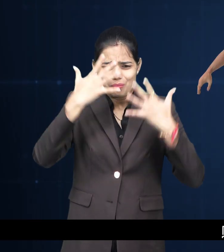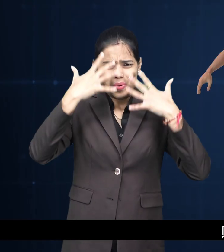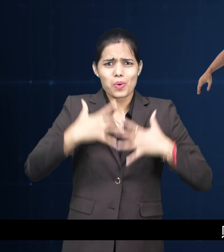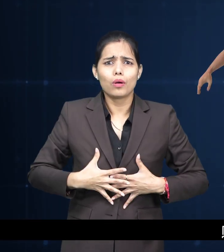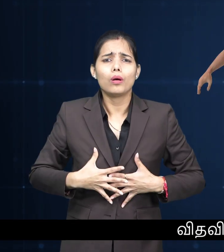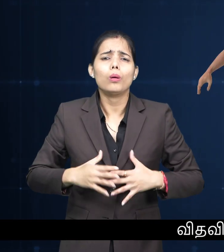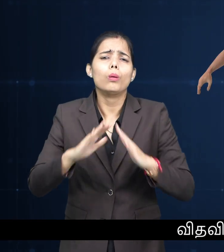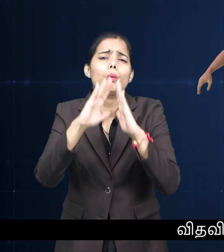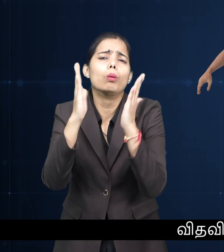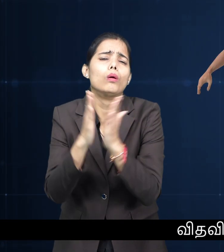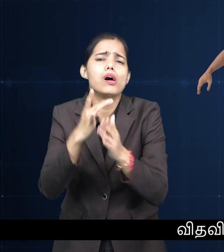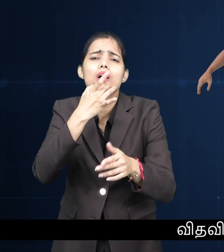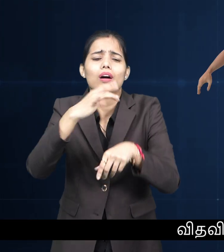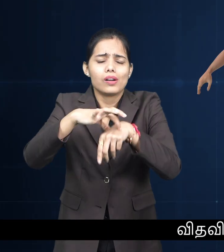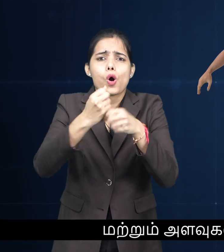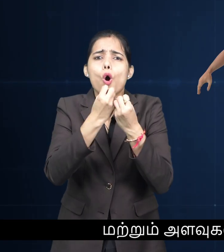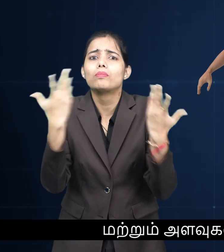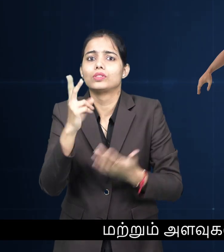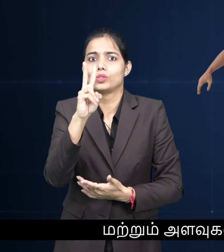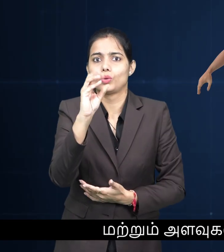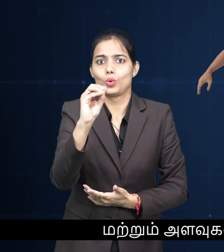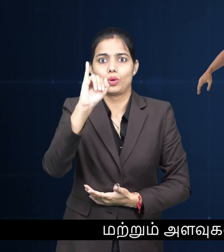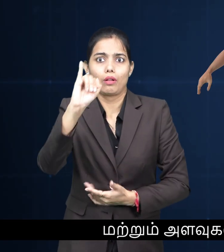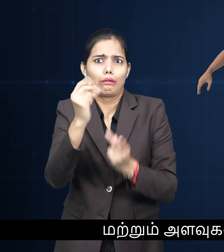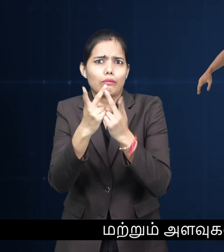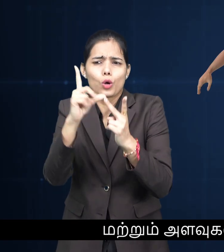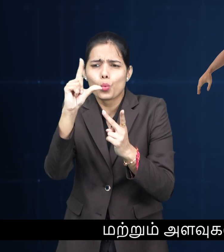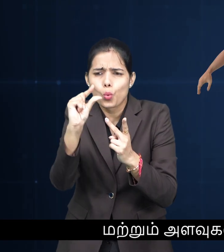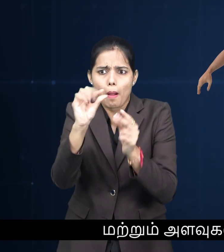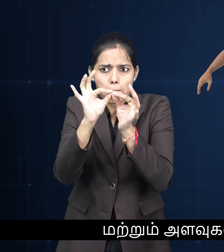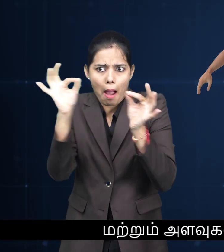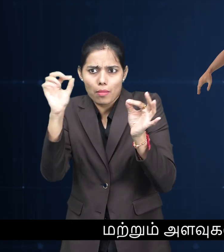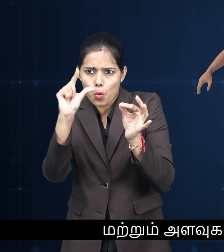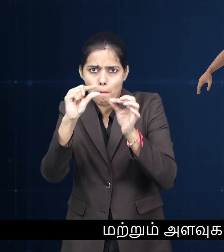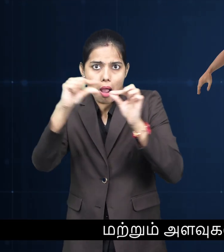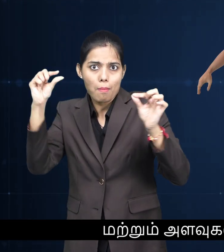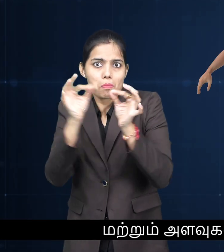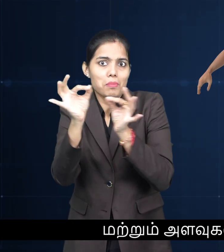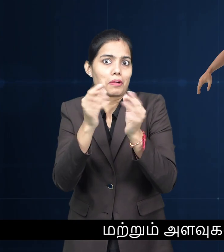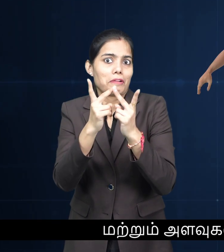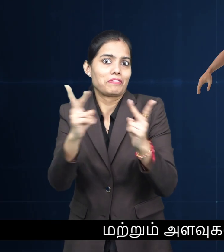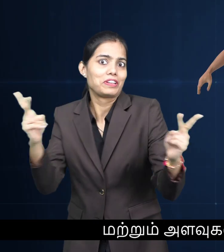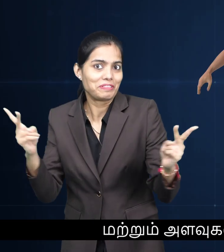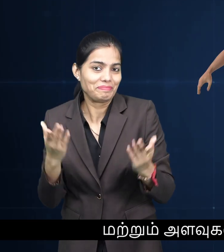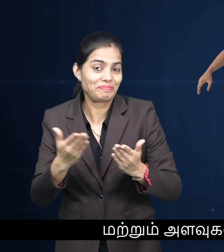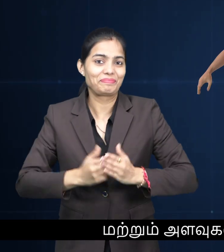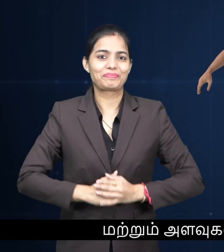நமது உடலில் விதவிதமான வடிவங்கள் மற்றும் அளவுகளின் 206 எலும்புகள் உள்ளன.